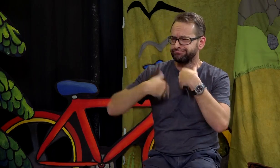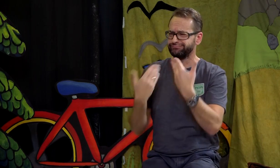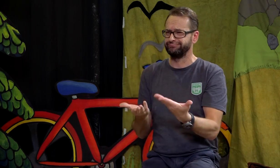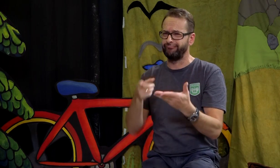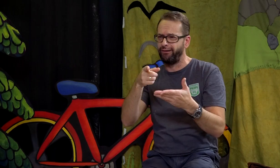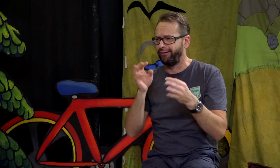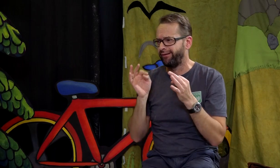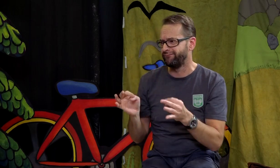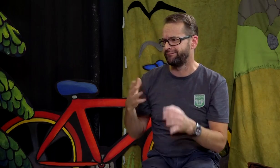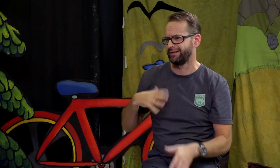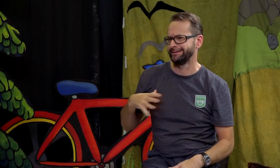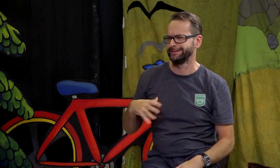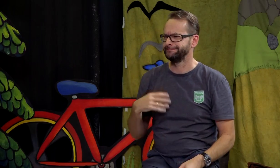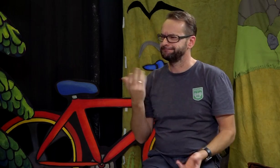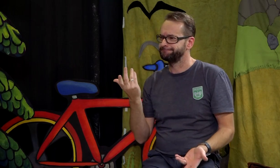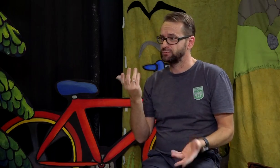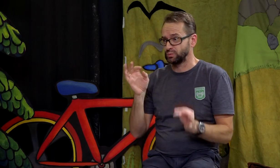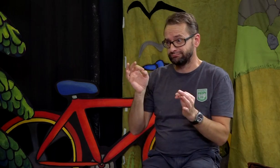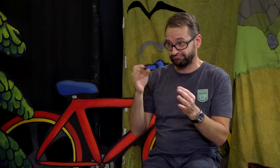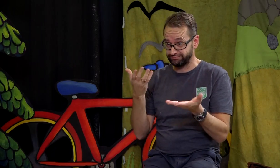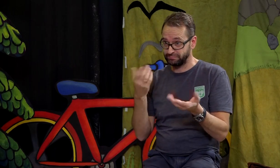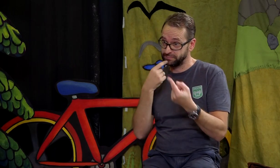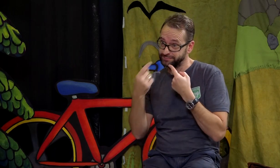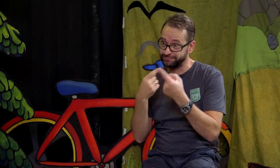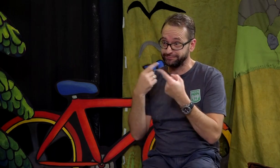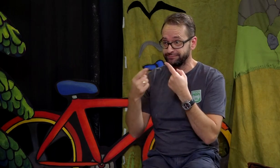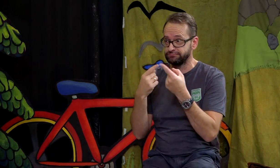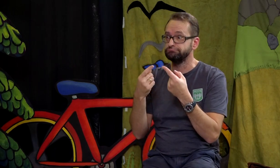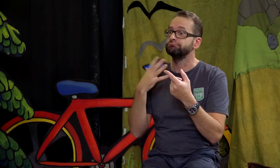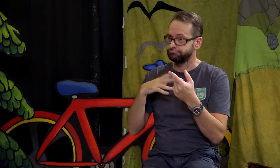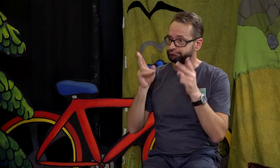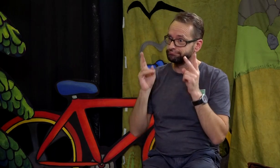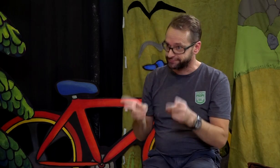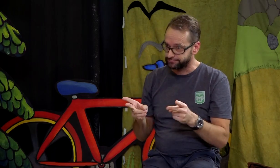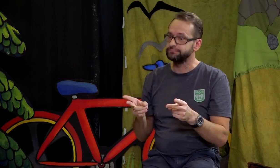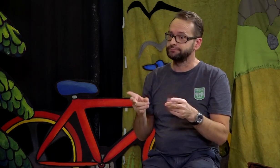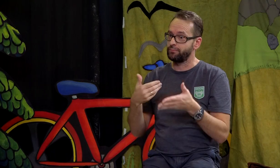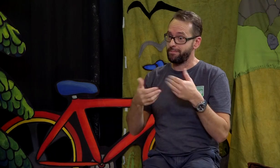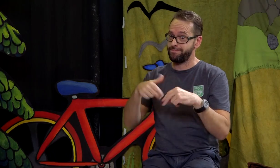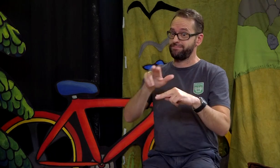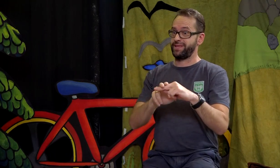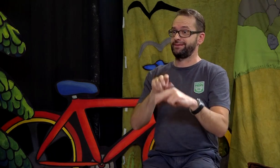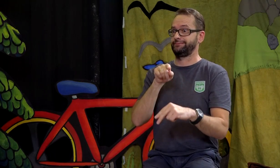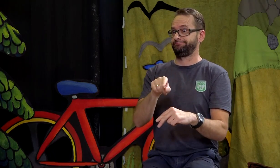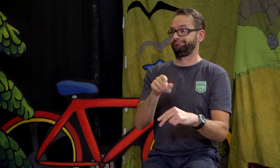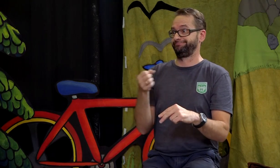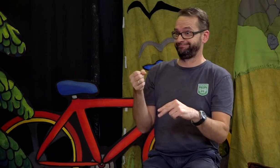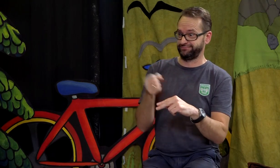kutsui minut, oli kuullut minusta, että olen lahjakas ja hän keskusteli kanssani ja tarjosi minulle työtä sinne.